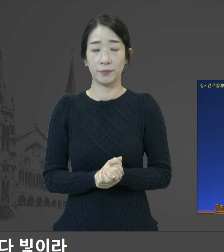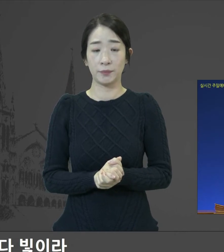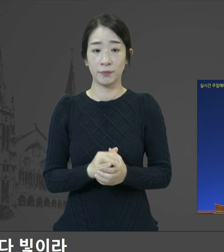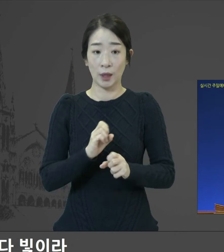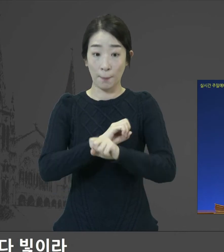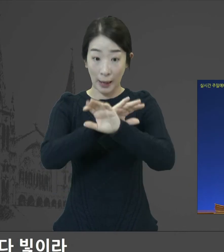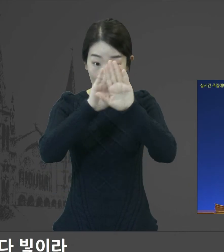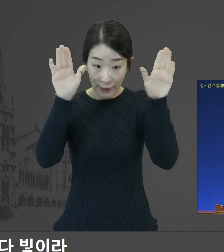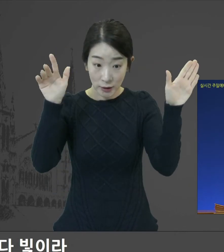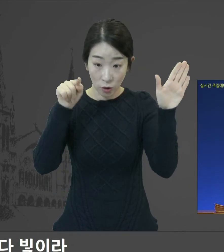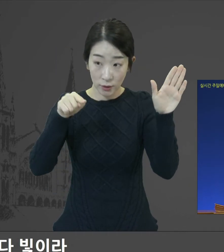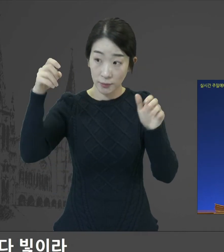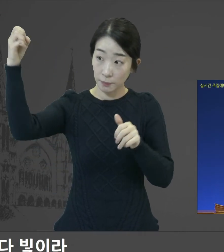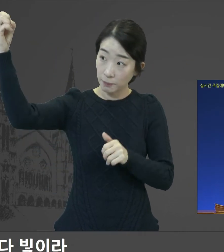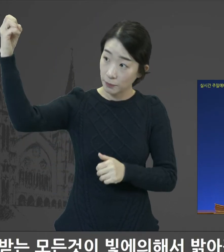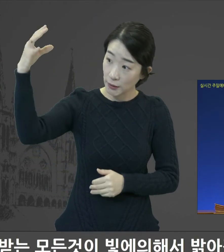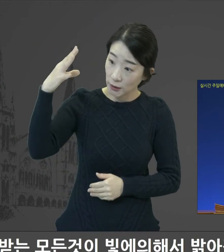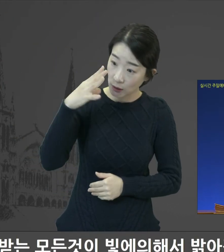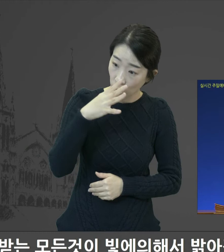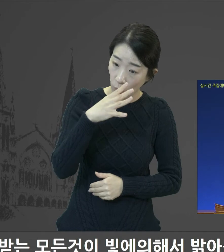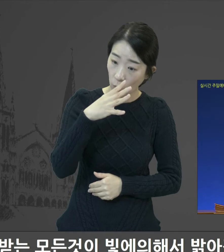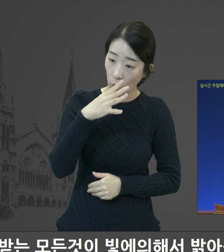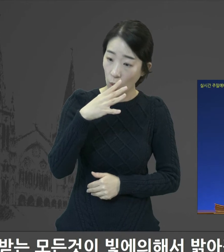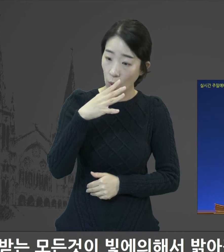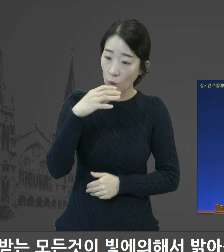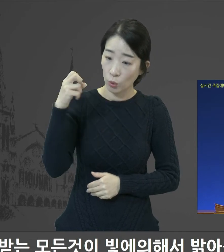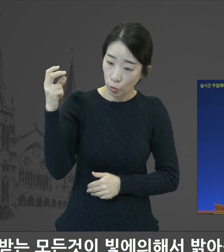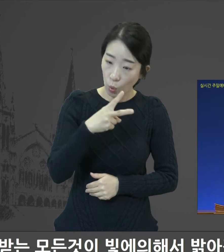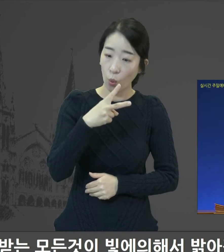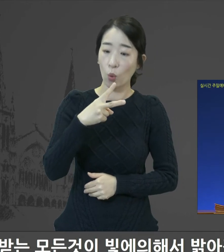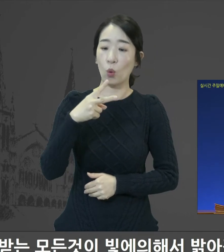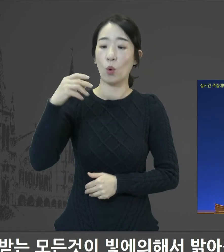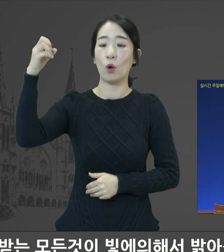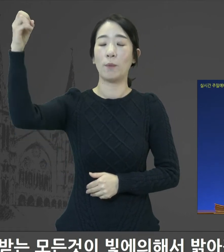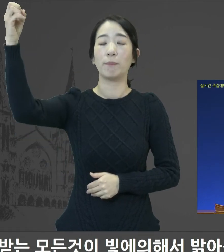빛으로 말미암아 또 다른 빛이 되어진다라는 이